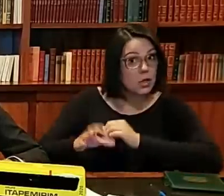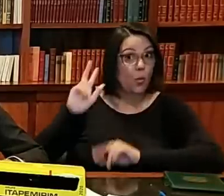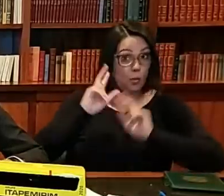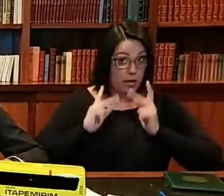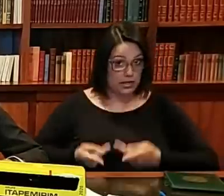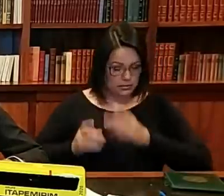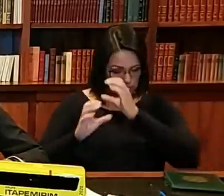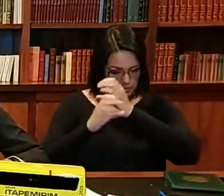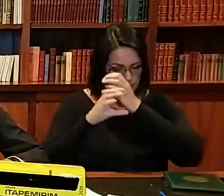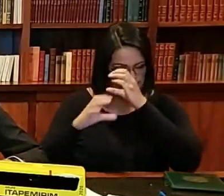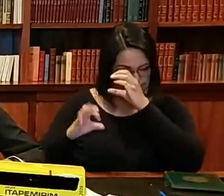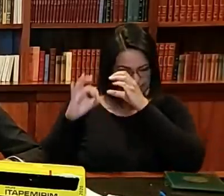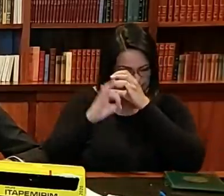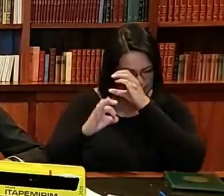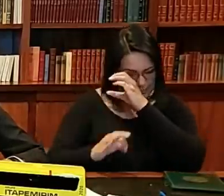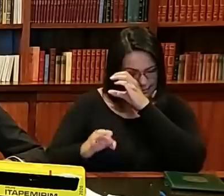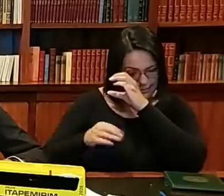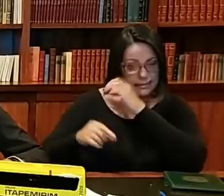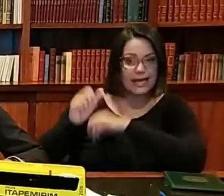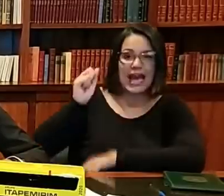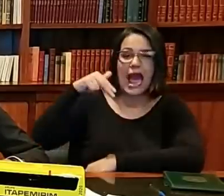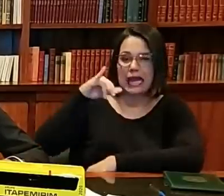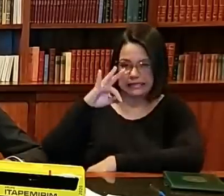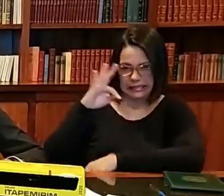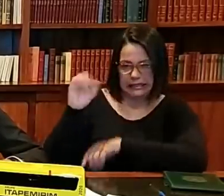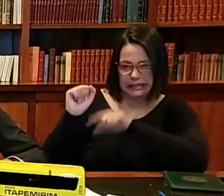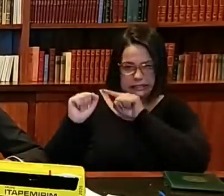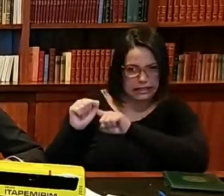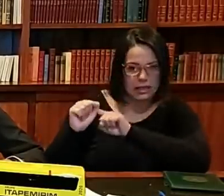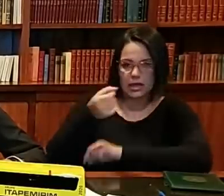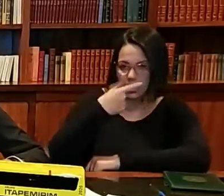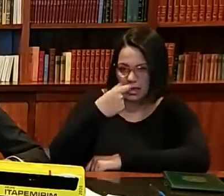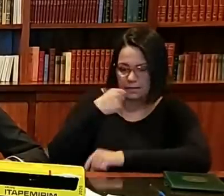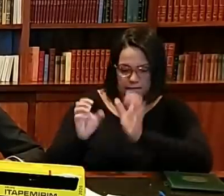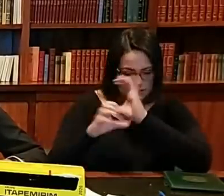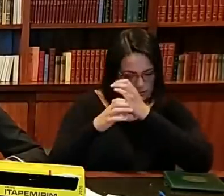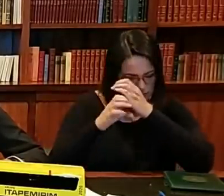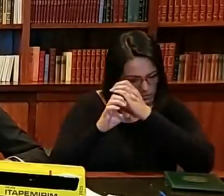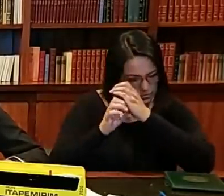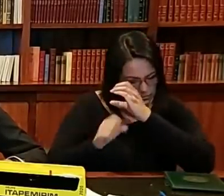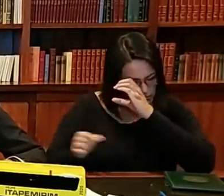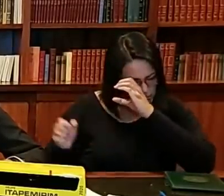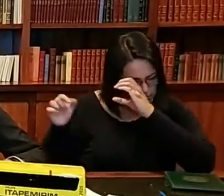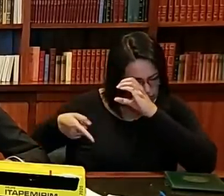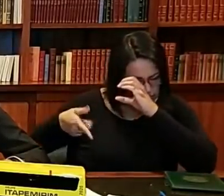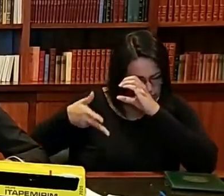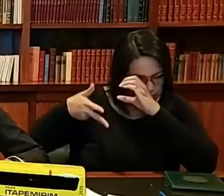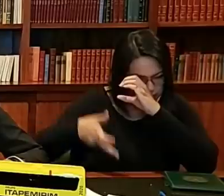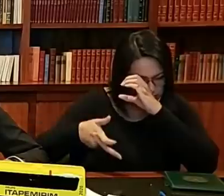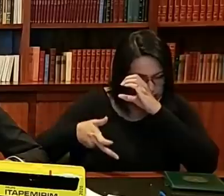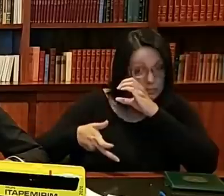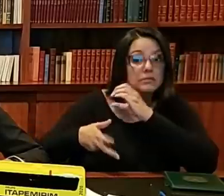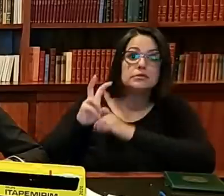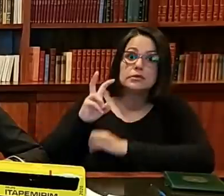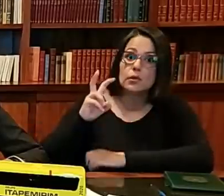humanas. Esse daí, Anita Zoxanida, ou Anita, como eles falam, chegou a 94% de inibição do vírus e